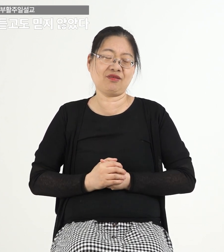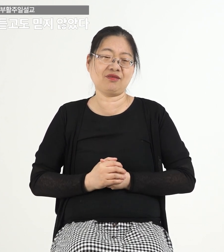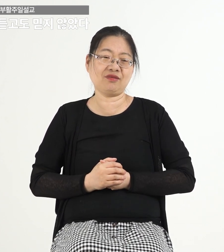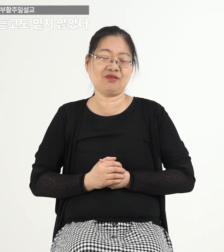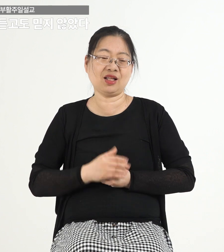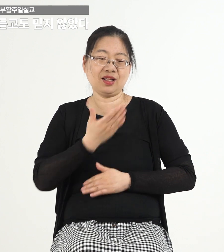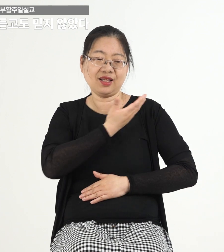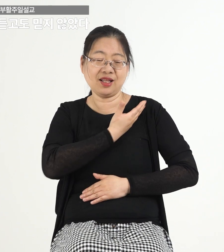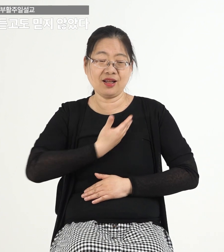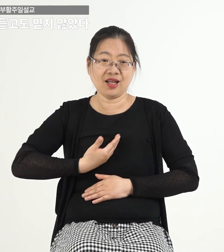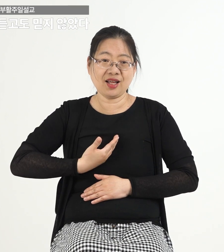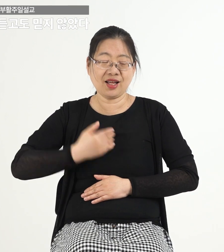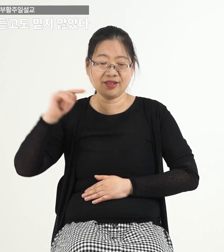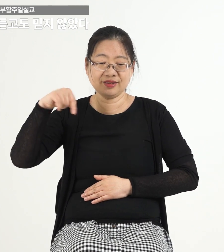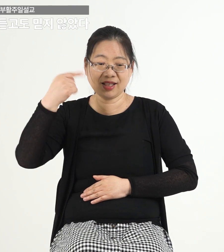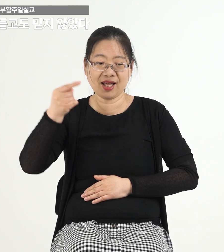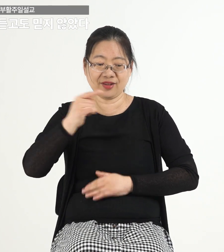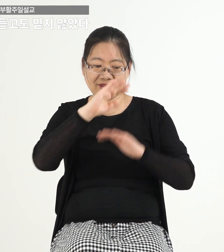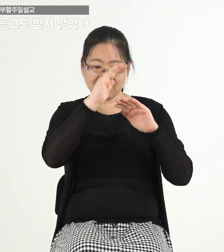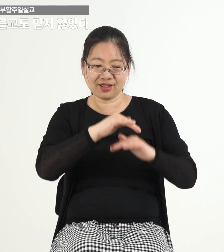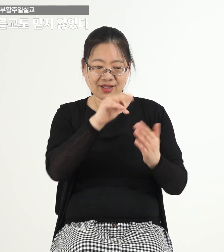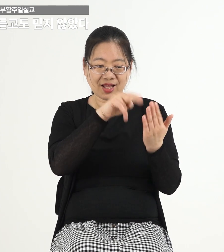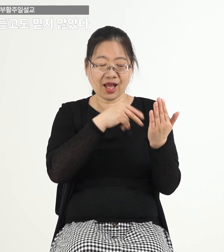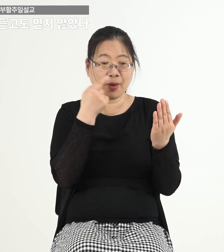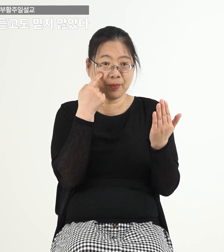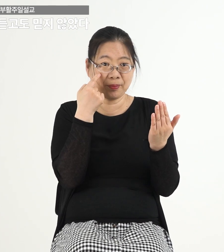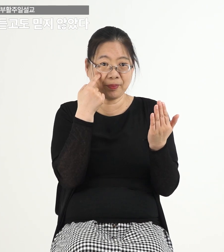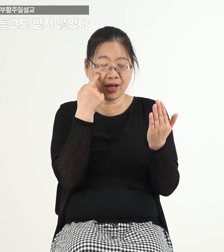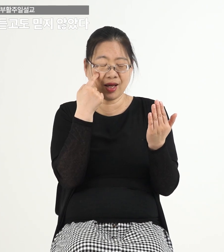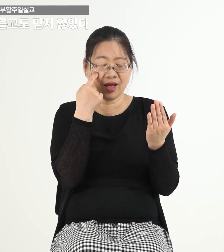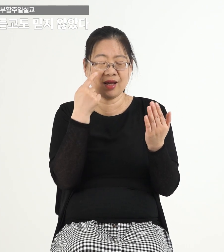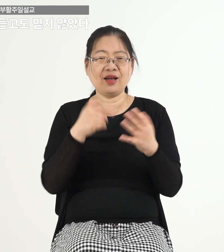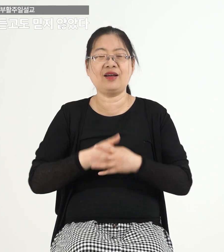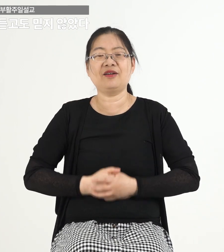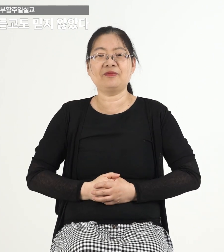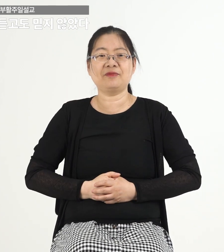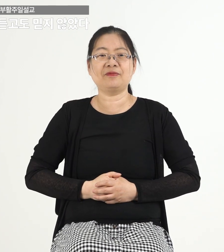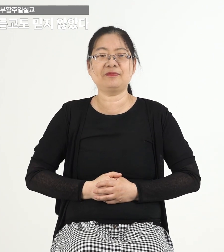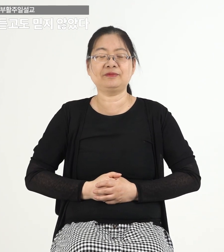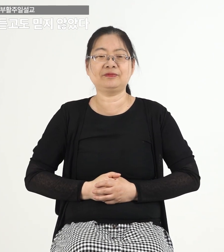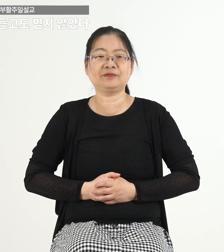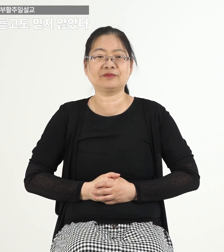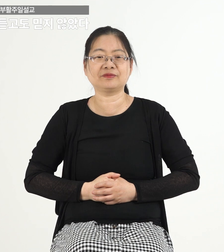제자들은 다음 구절을 좀 볼까요? 성경을 몇 절을 보시냐 하면